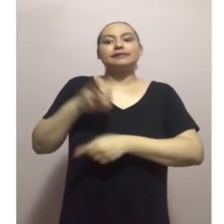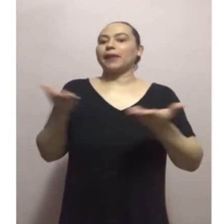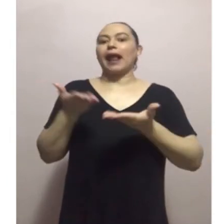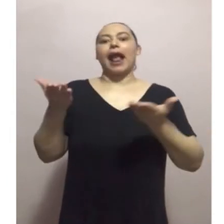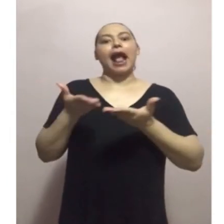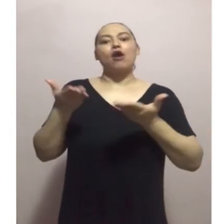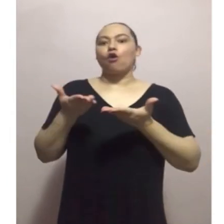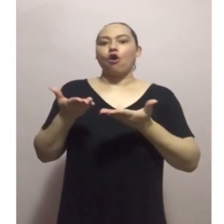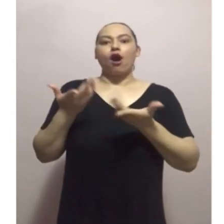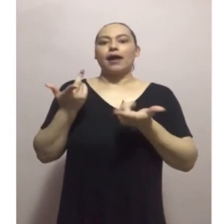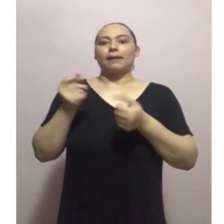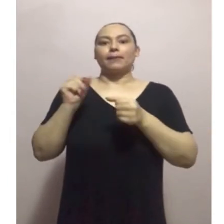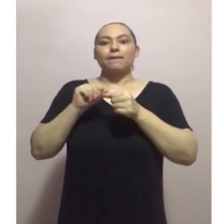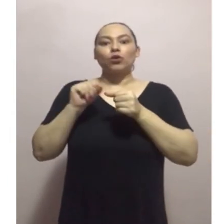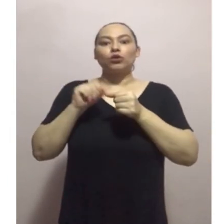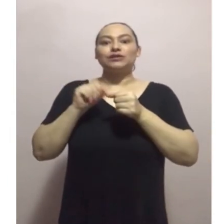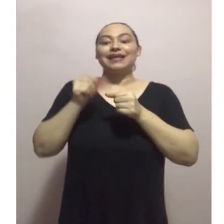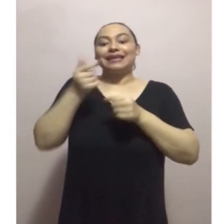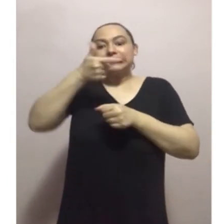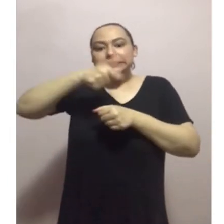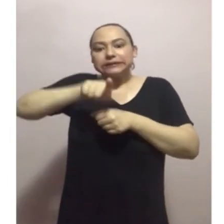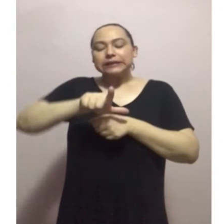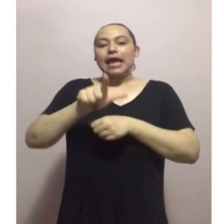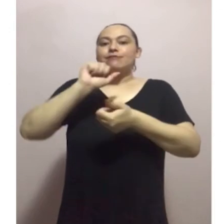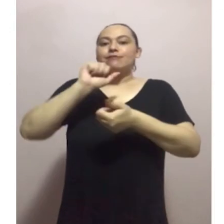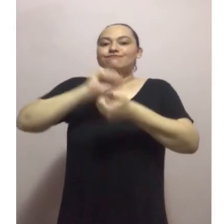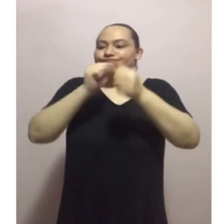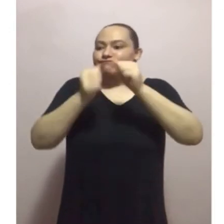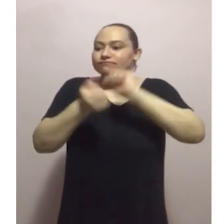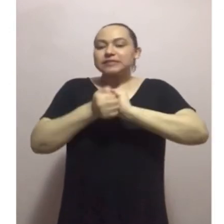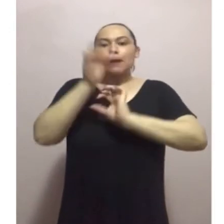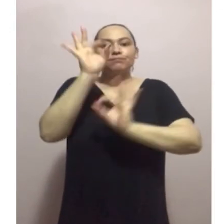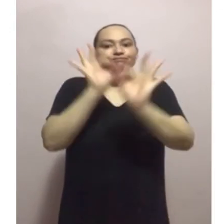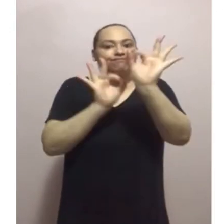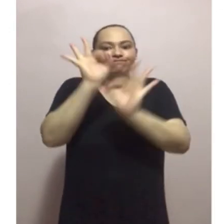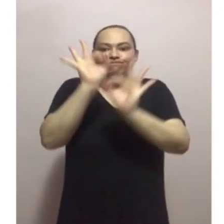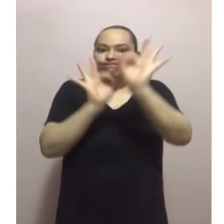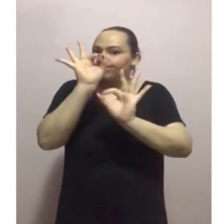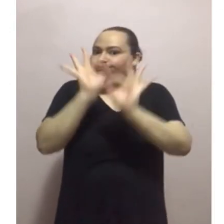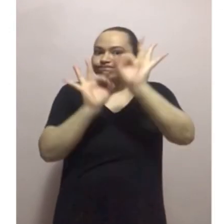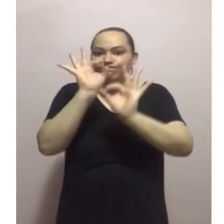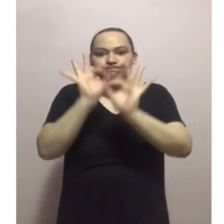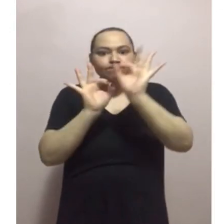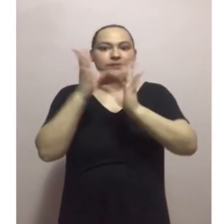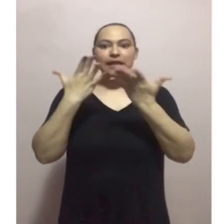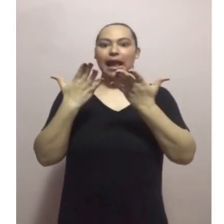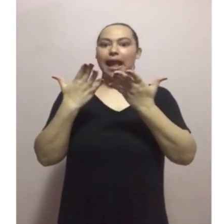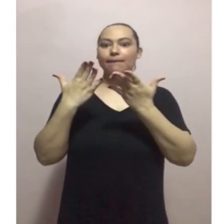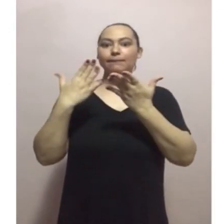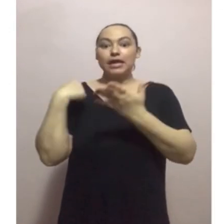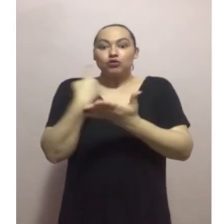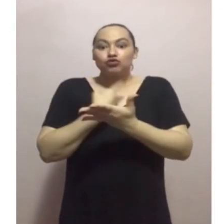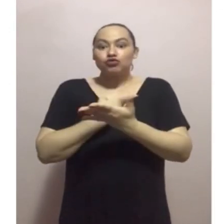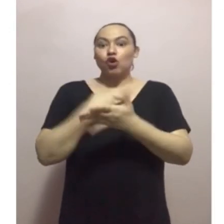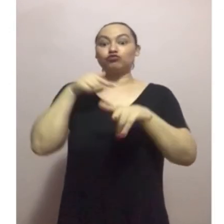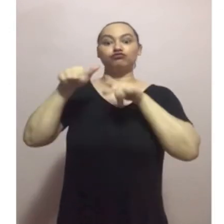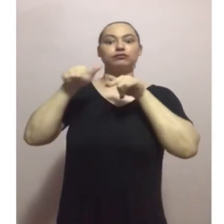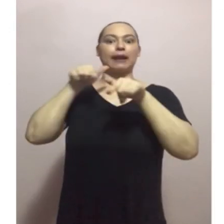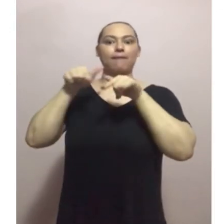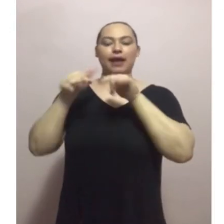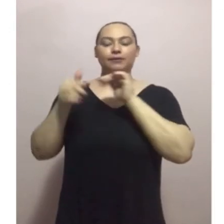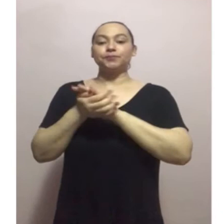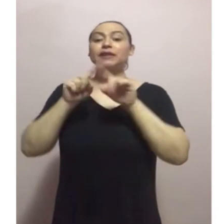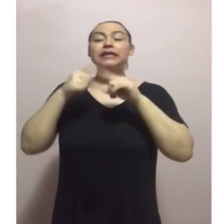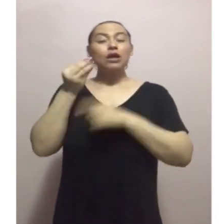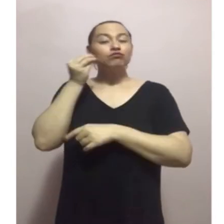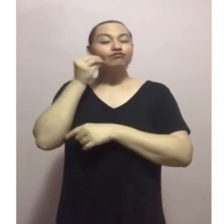enfrentou, né, André, para poder refazer e redimensionar, reestruturar, reconstruir os nossos negócios. Então,